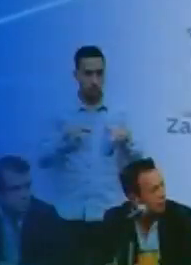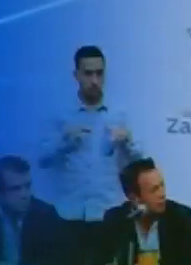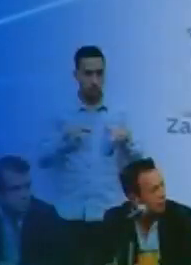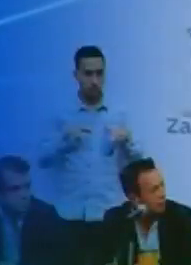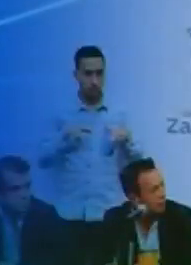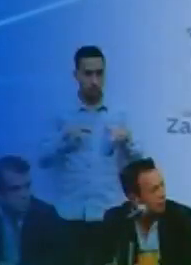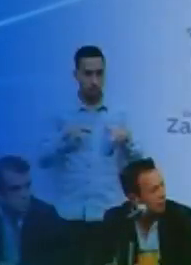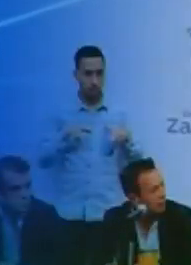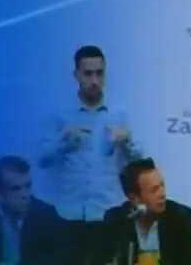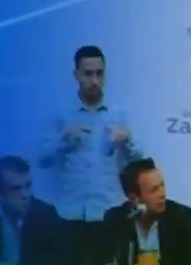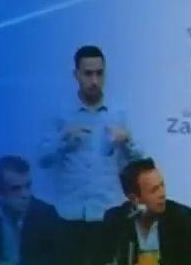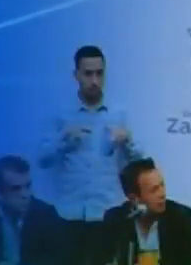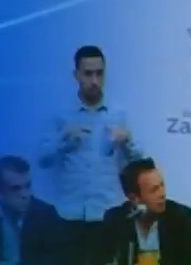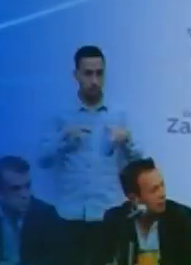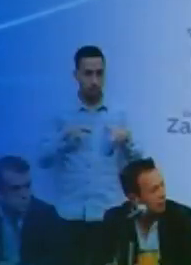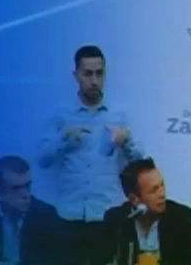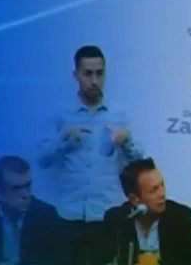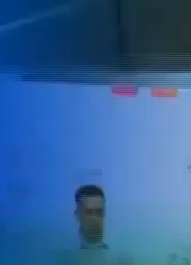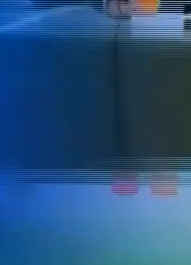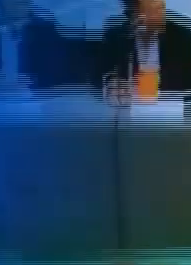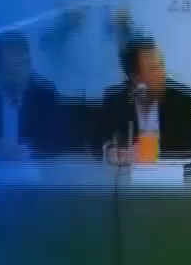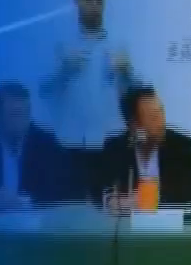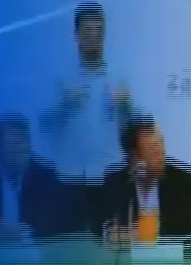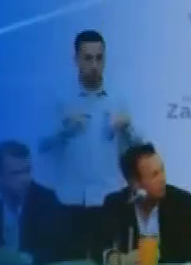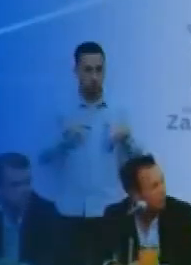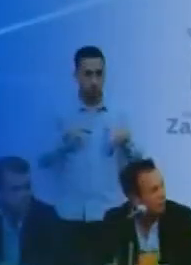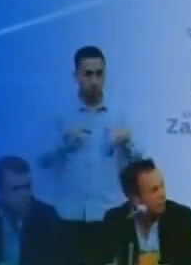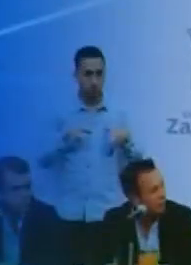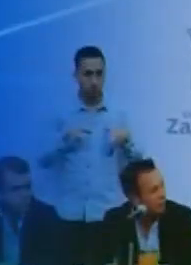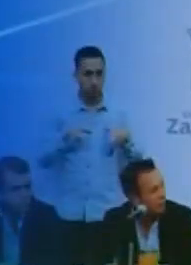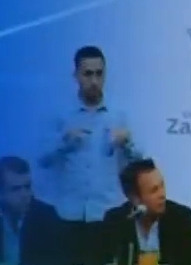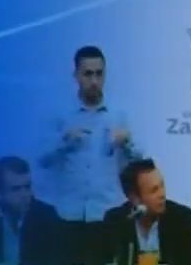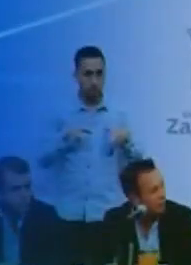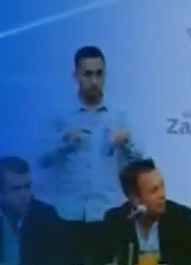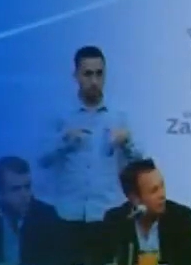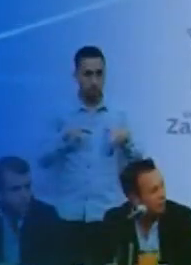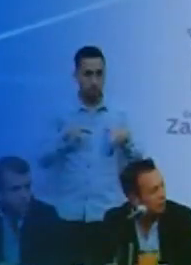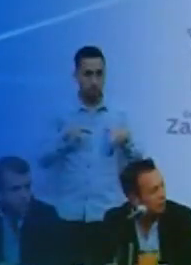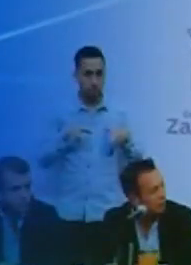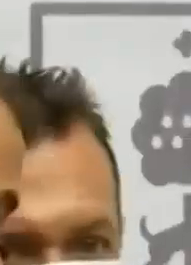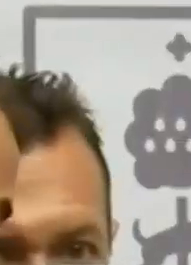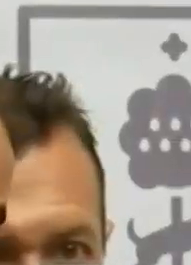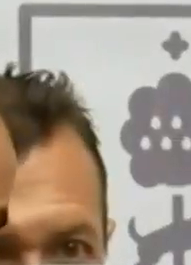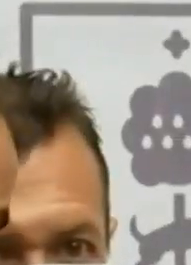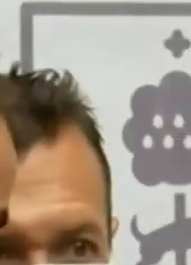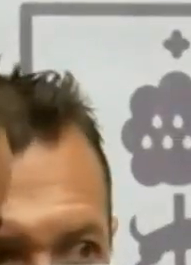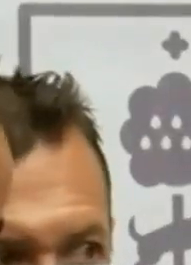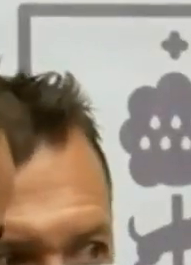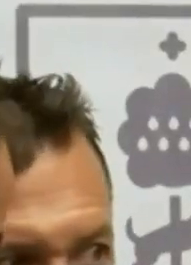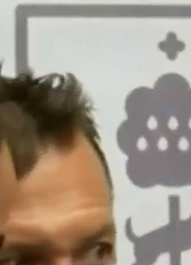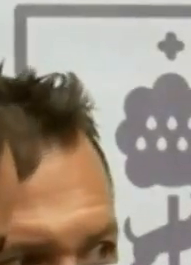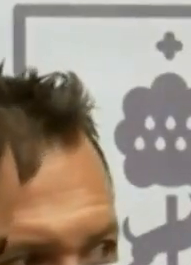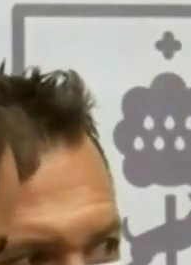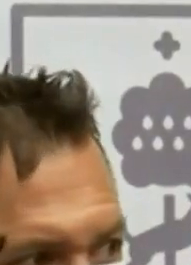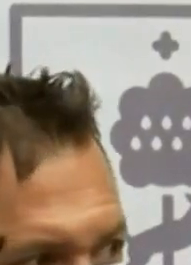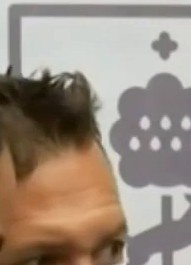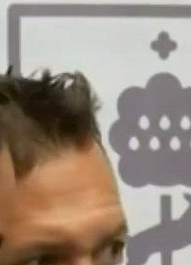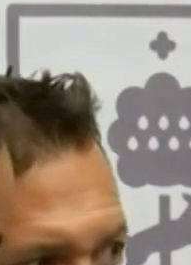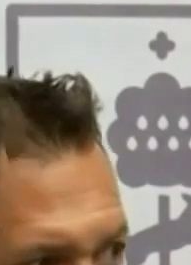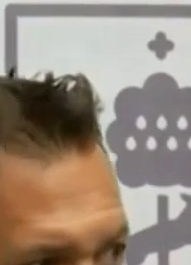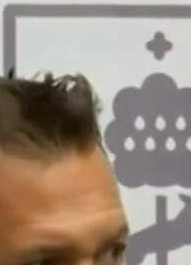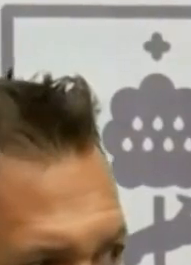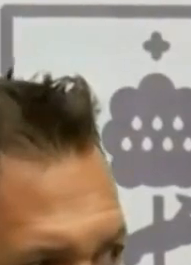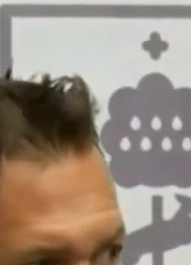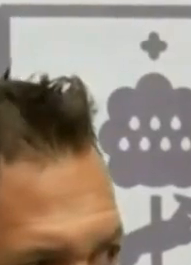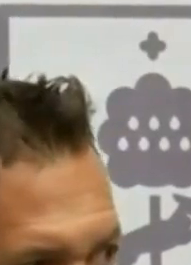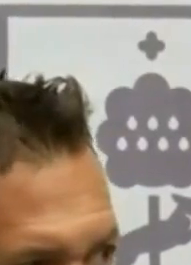Saludos para todos, 8:57 de la mañana. Bienvenidos a los deportes y arrancamos con la Liga MX porque para prevenir que sucedan altercados como los